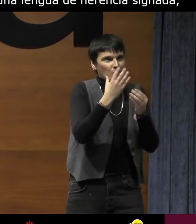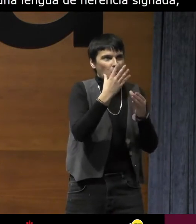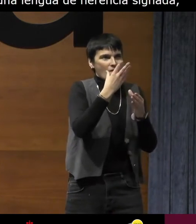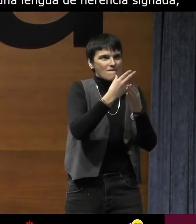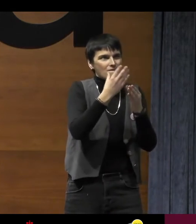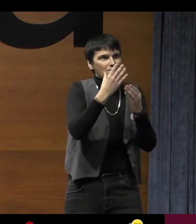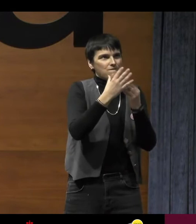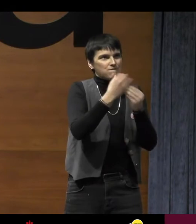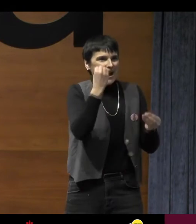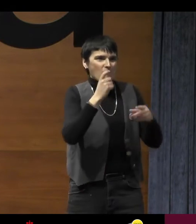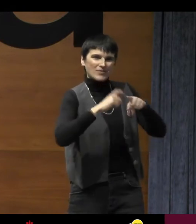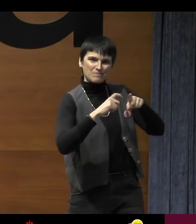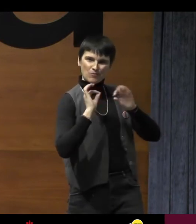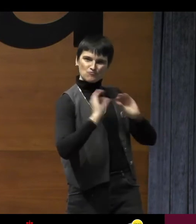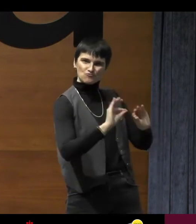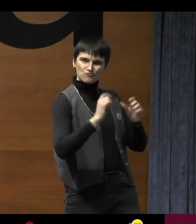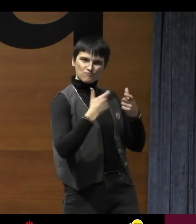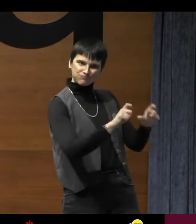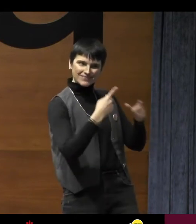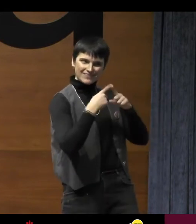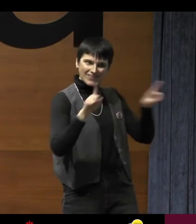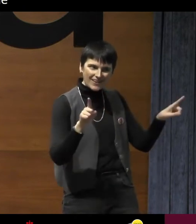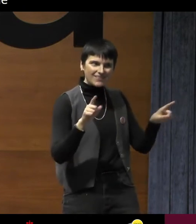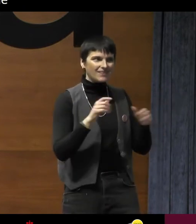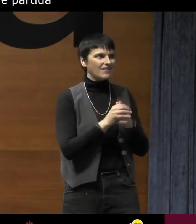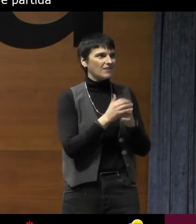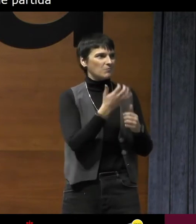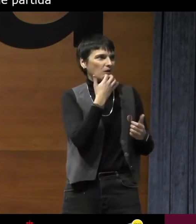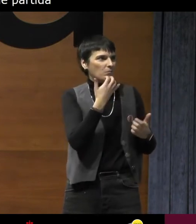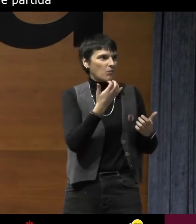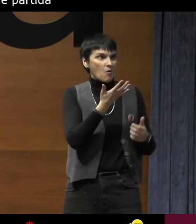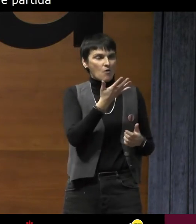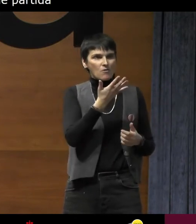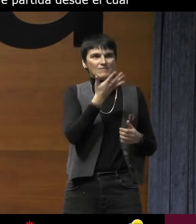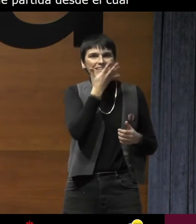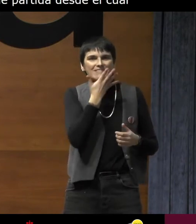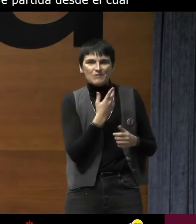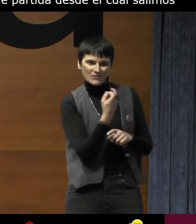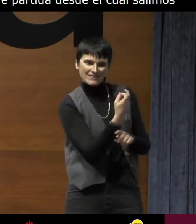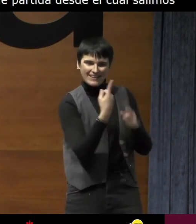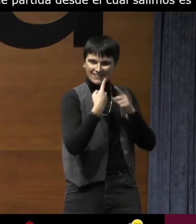partida desde el cual salimos es totalmente diferente.